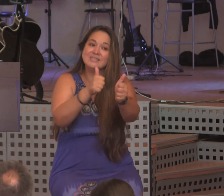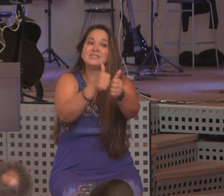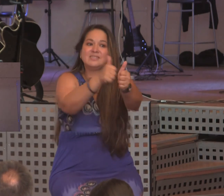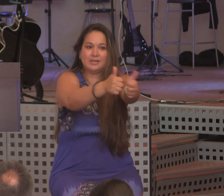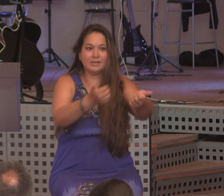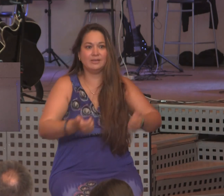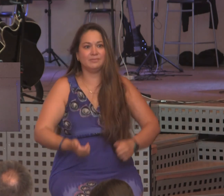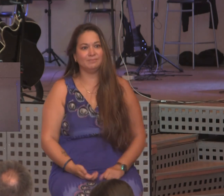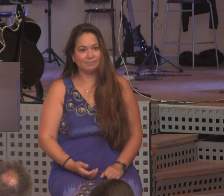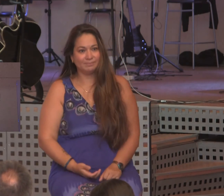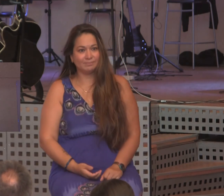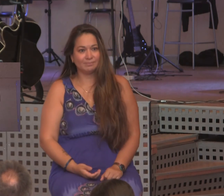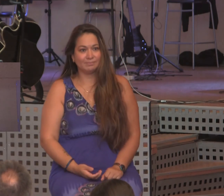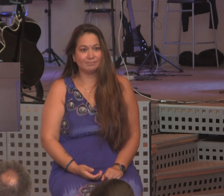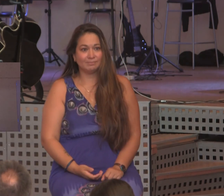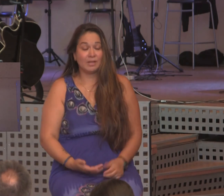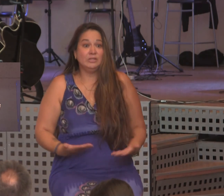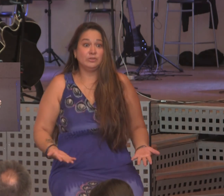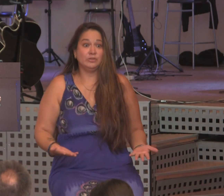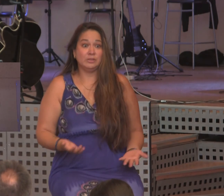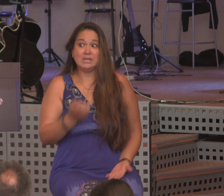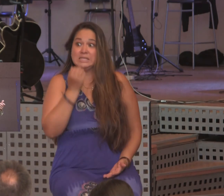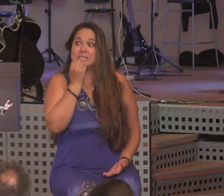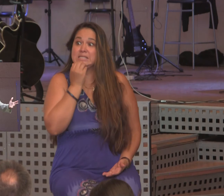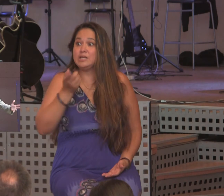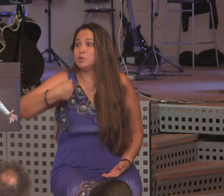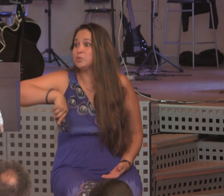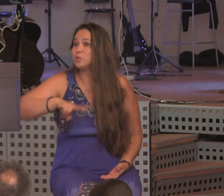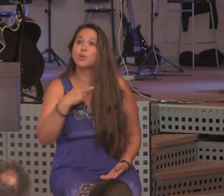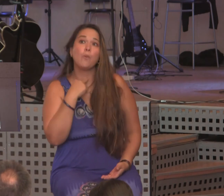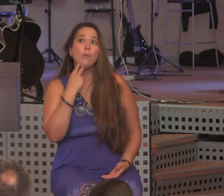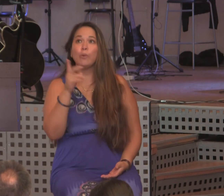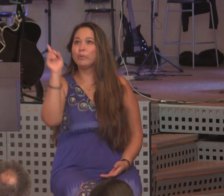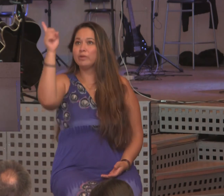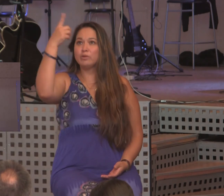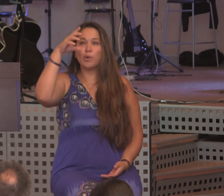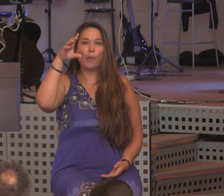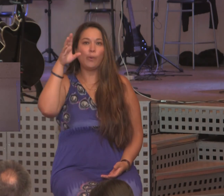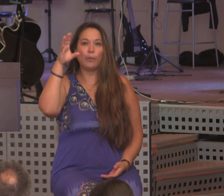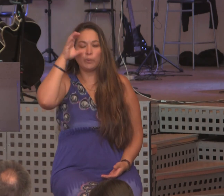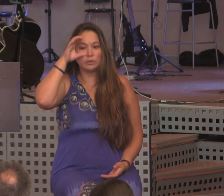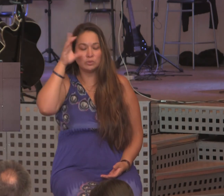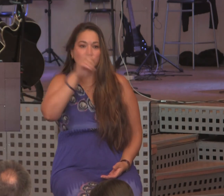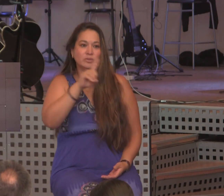Difícilmente se puede seguir al pastor sin oír la voz.